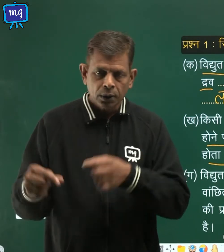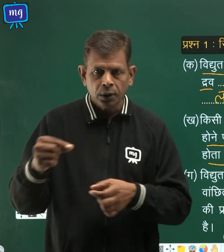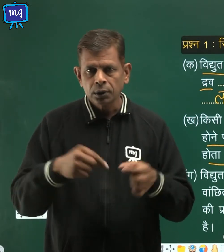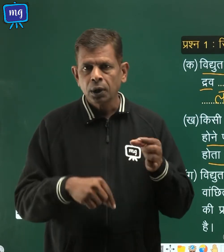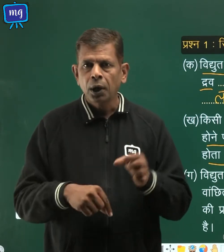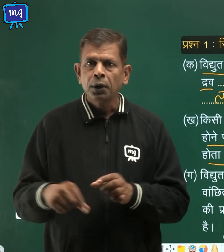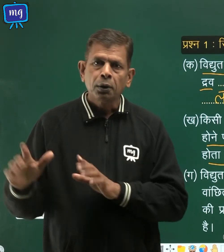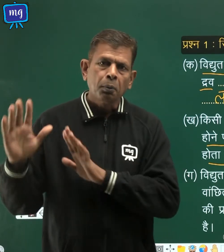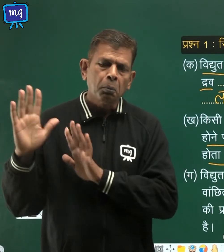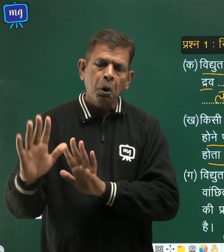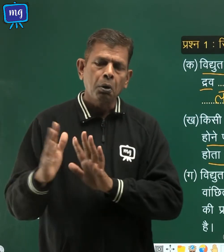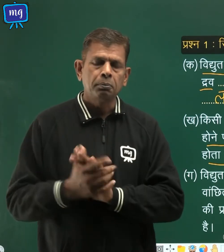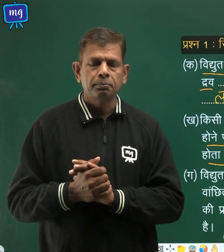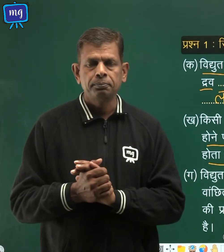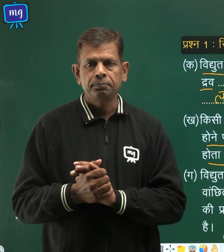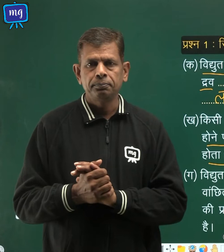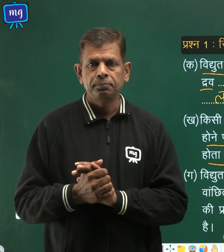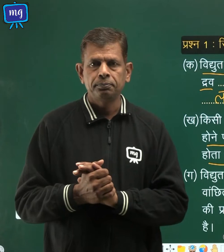रासायनिक प्रभाव।